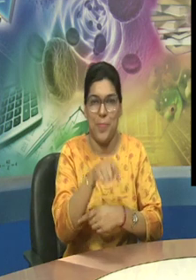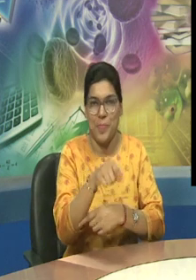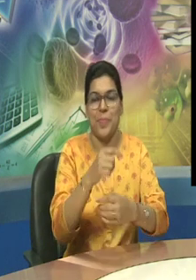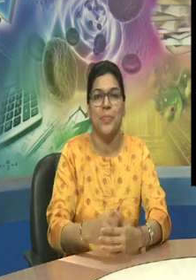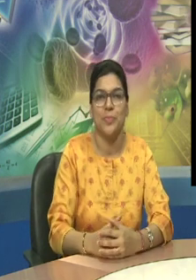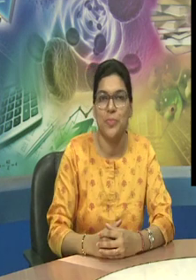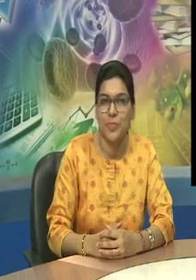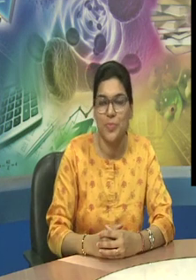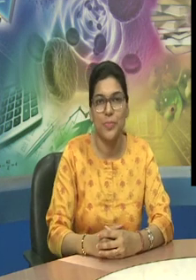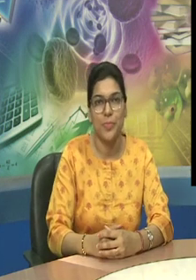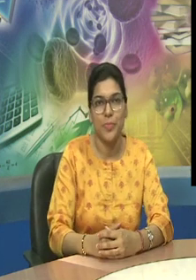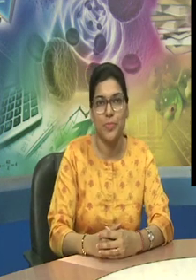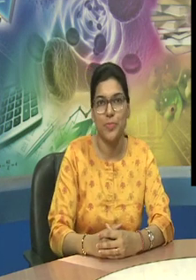जीवंतता का प्रतीक है।